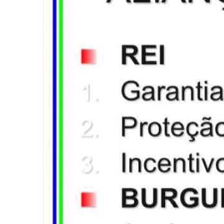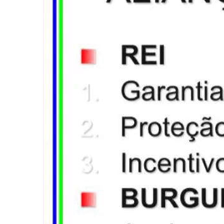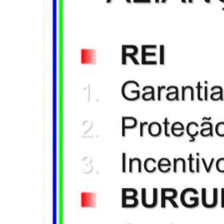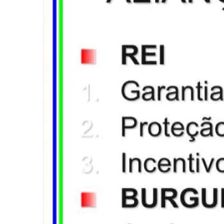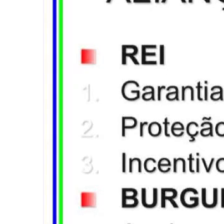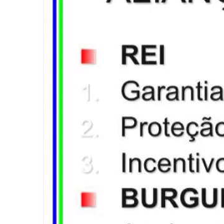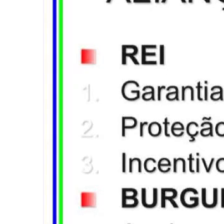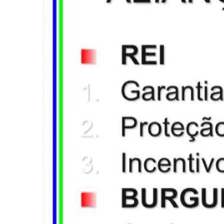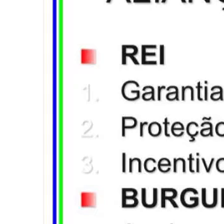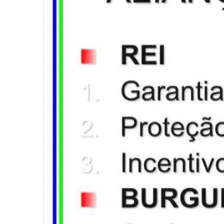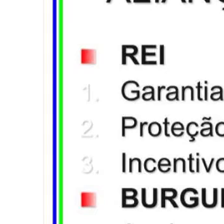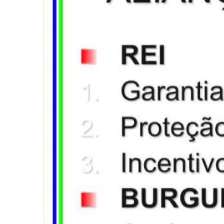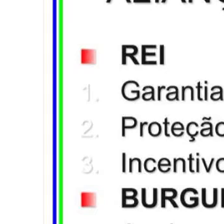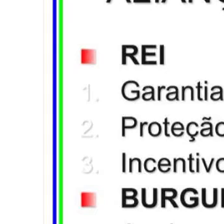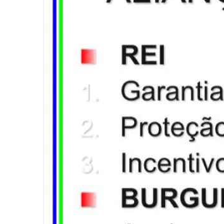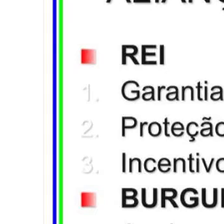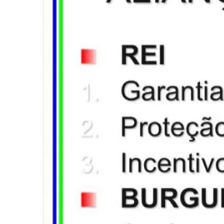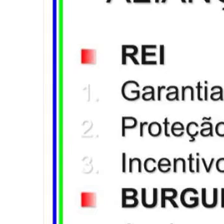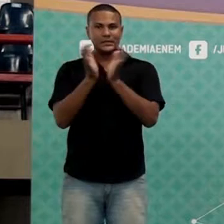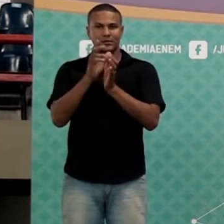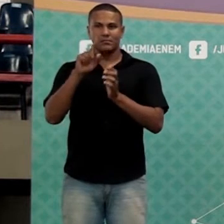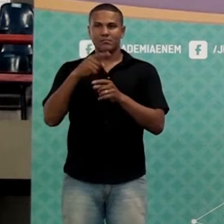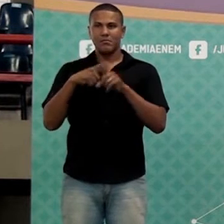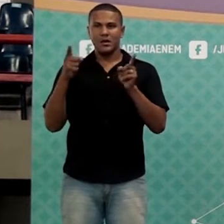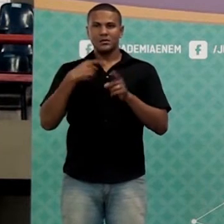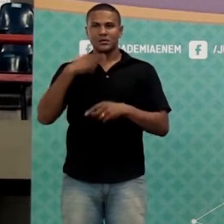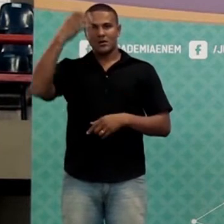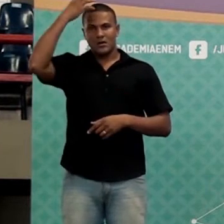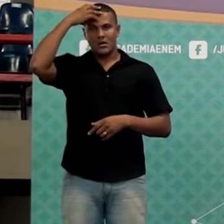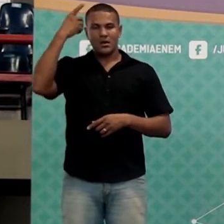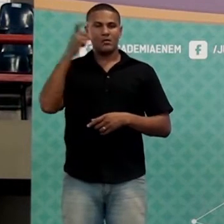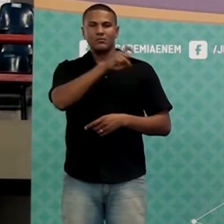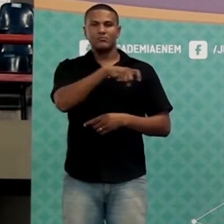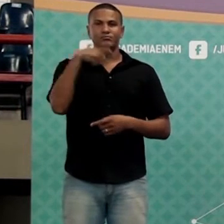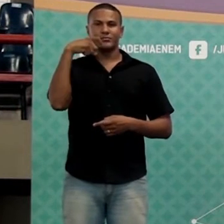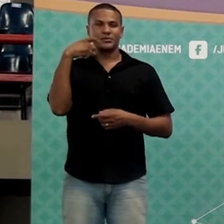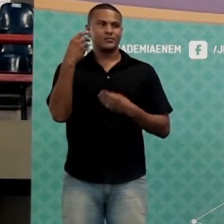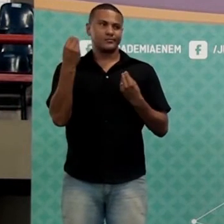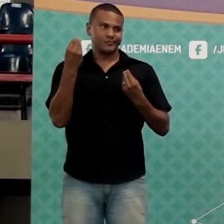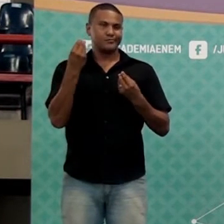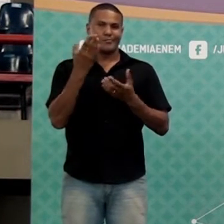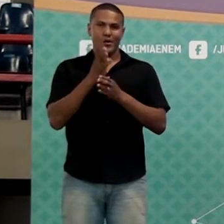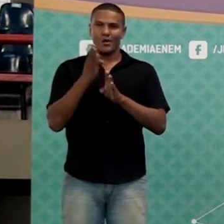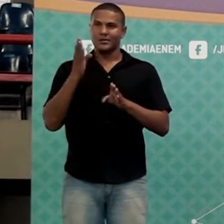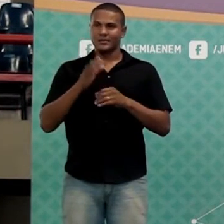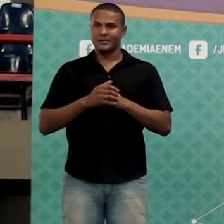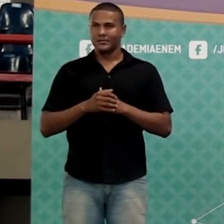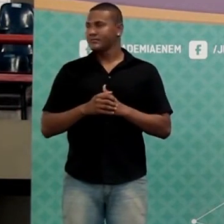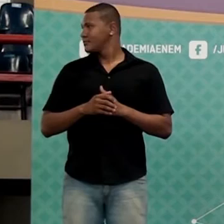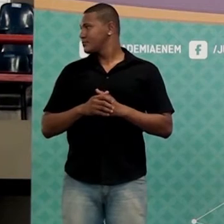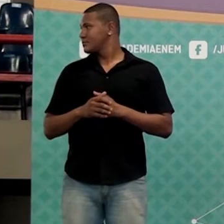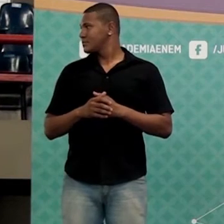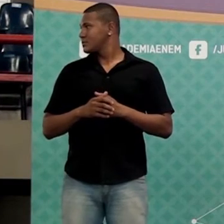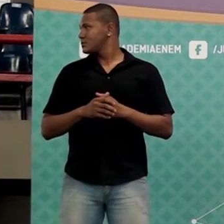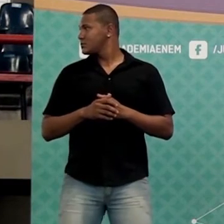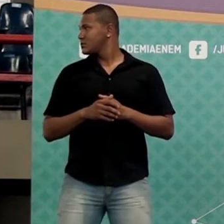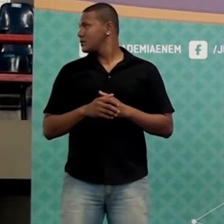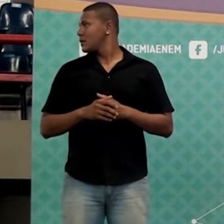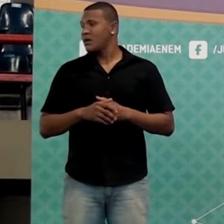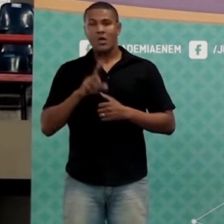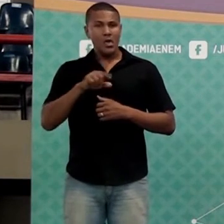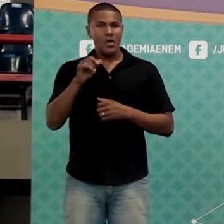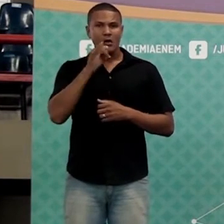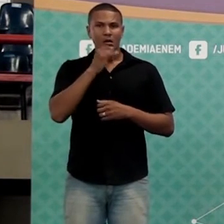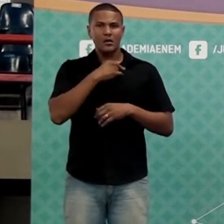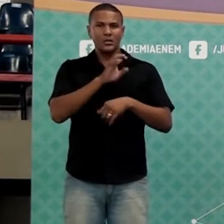dinheiro que o rei vai tomar de volta com o quê? Impostos. Ok? Tem nada pior para o Estado do que